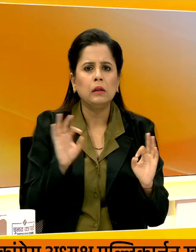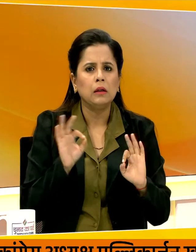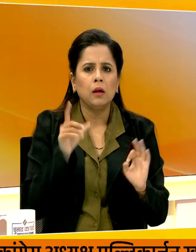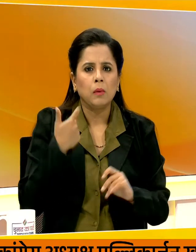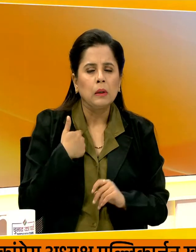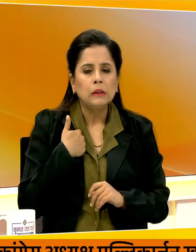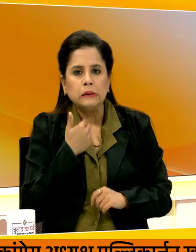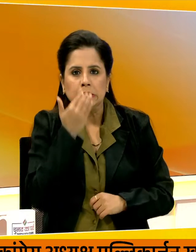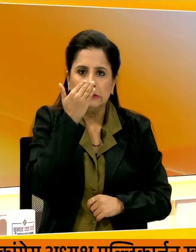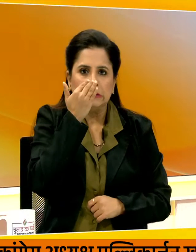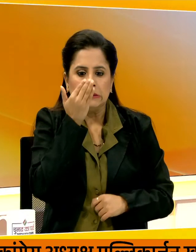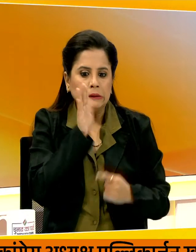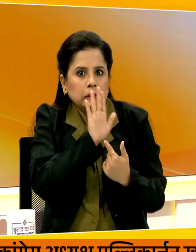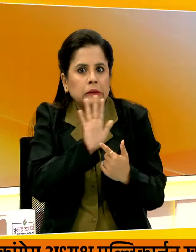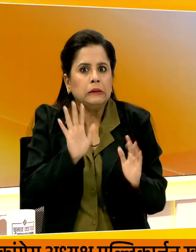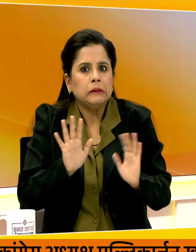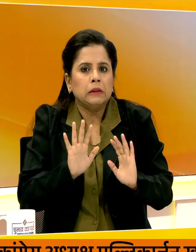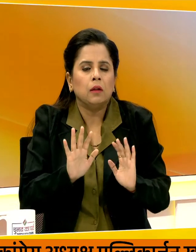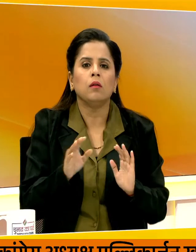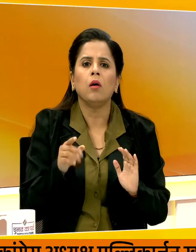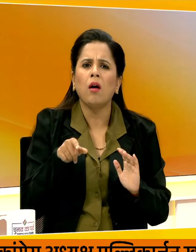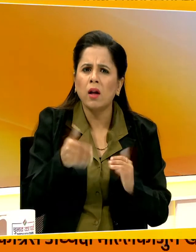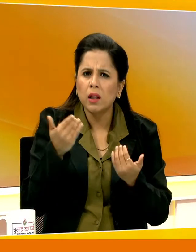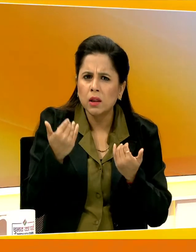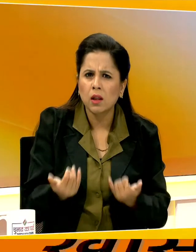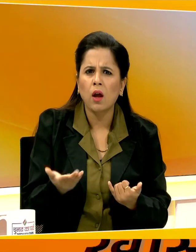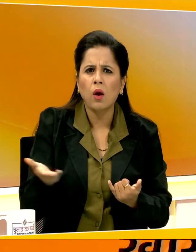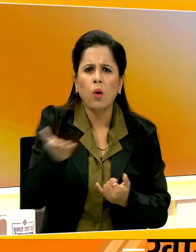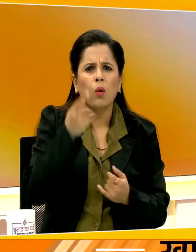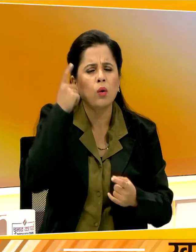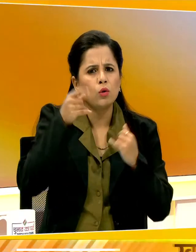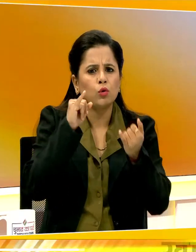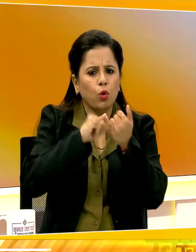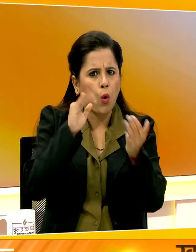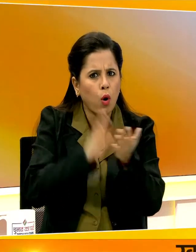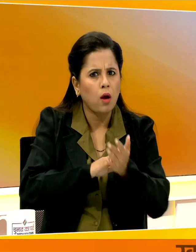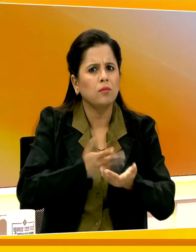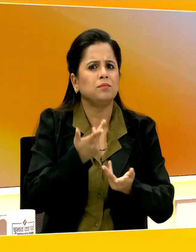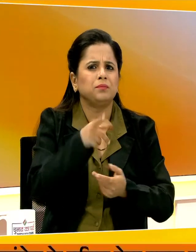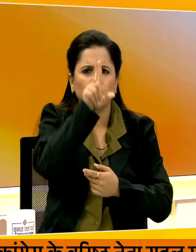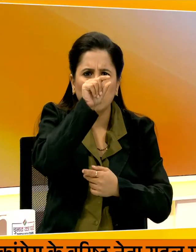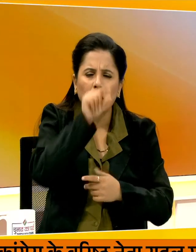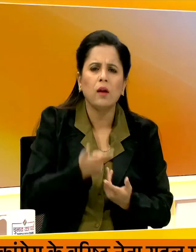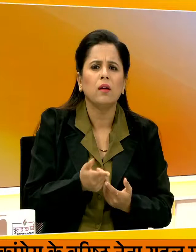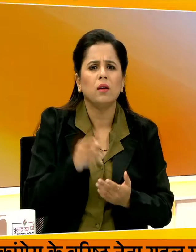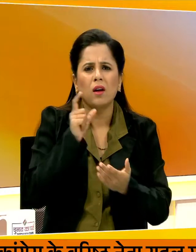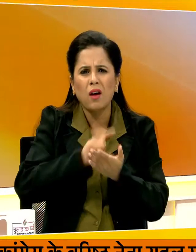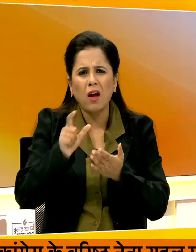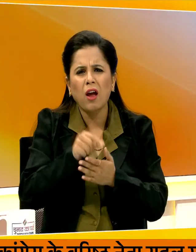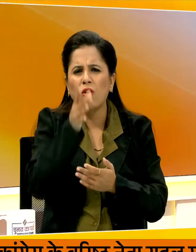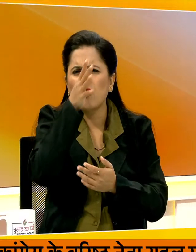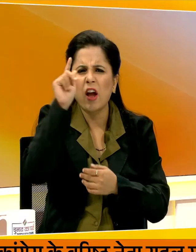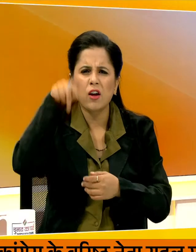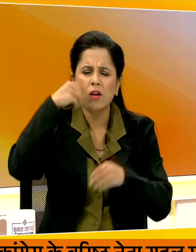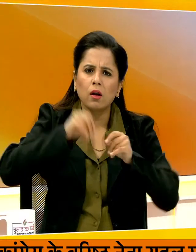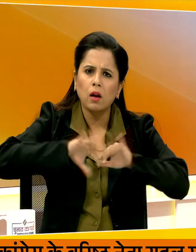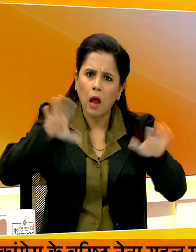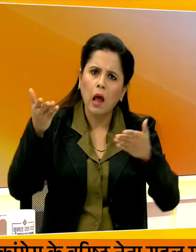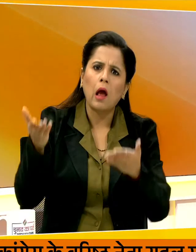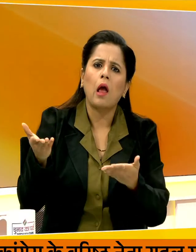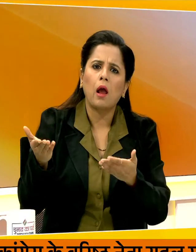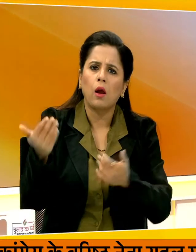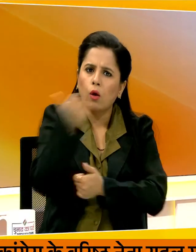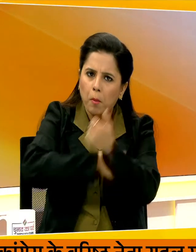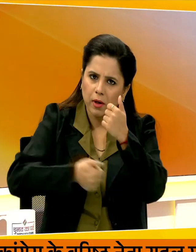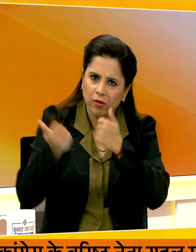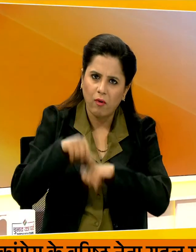रहे हैं, वो अब सोशल मीडिया पर फेक वीडियो फैला रहे हैं।